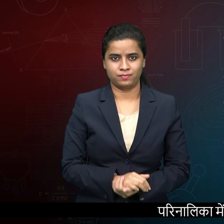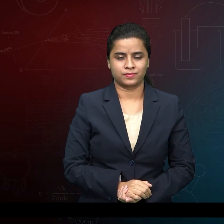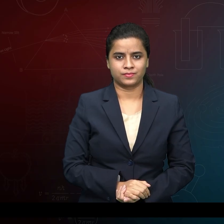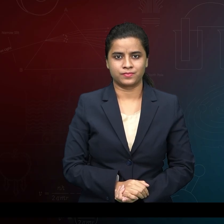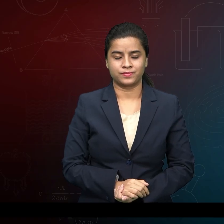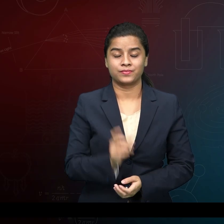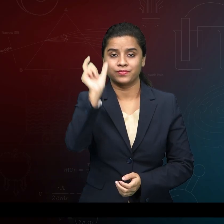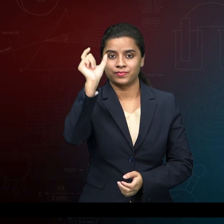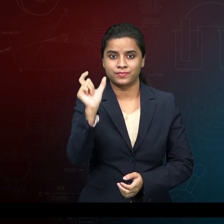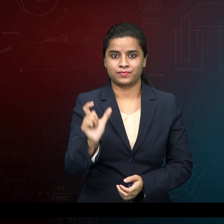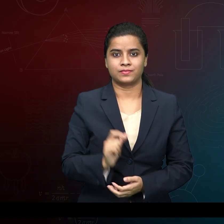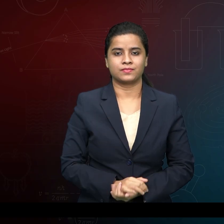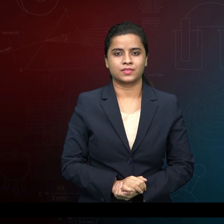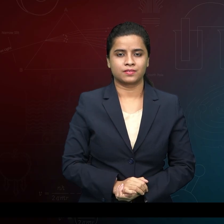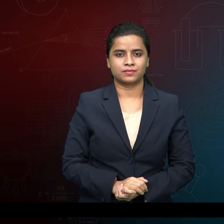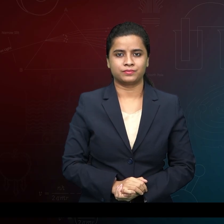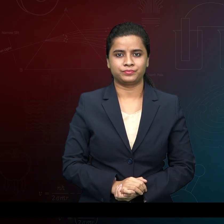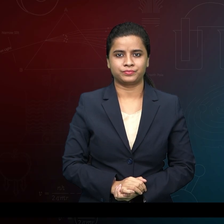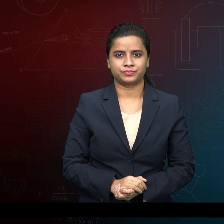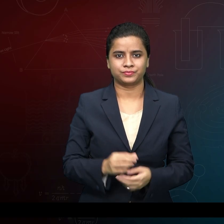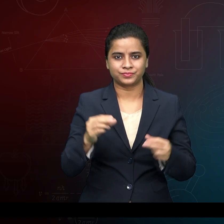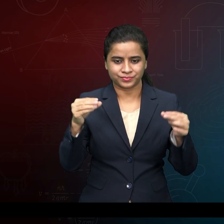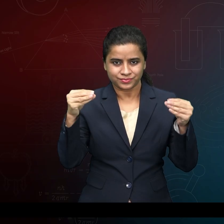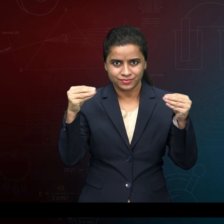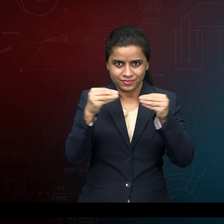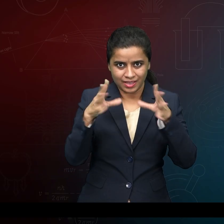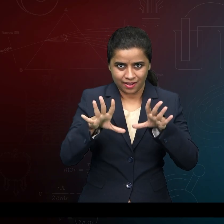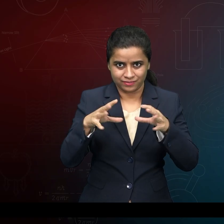खोज शब्दों। चुंबकीय क्षेत्र।